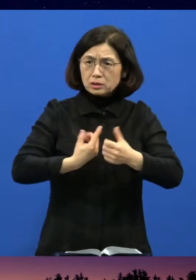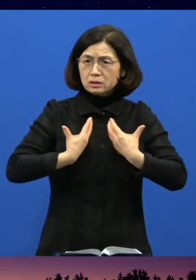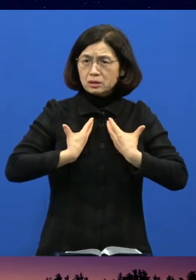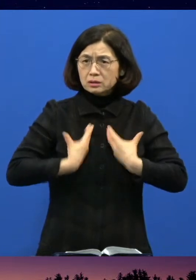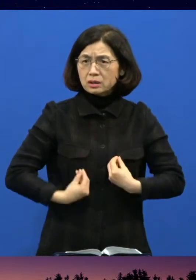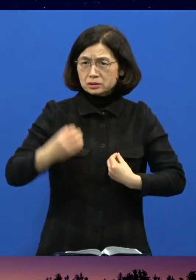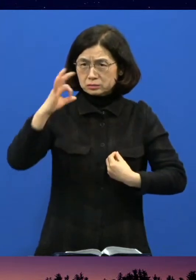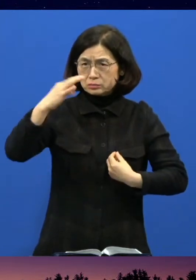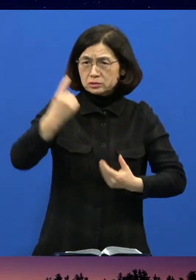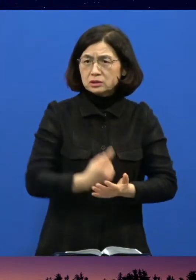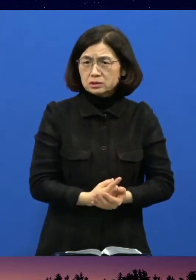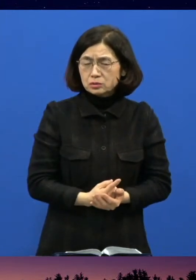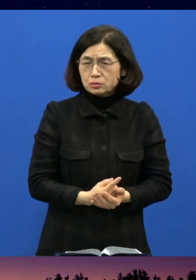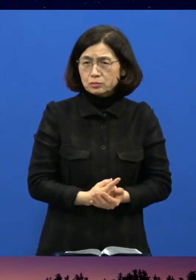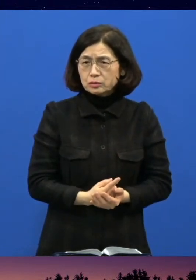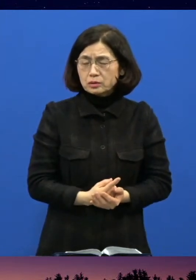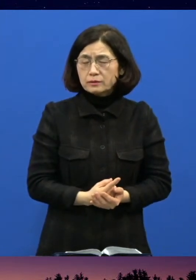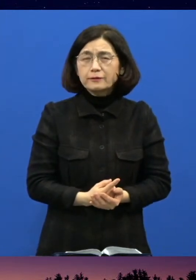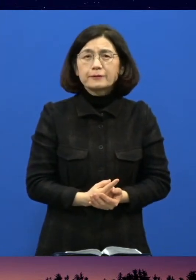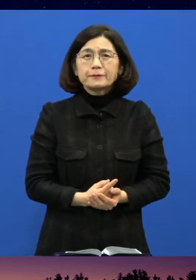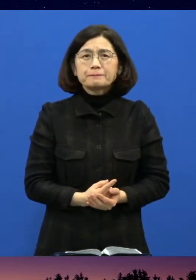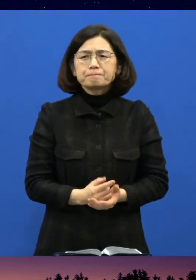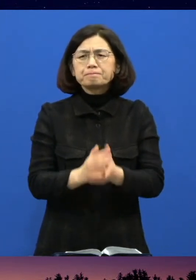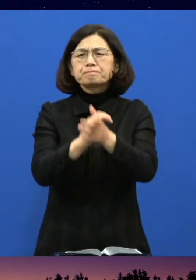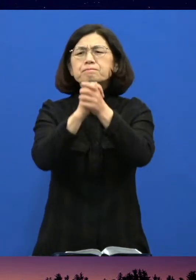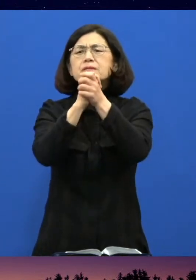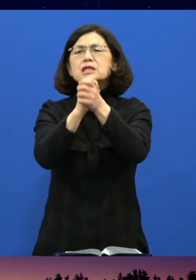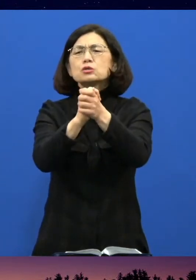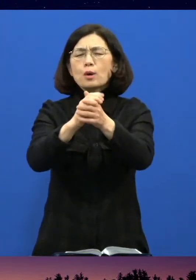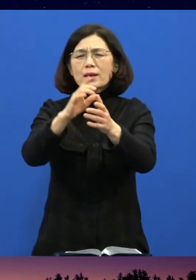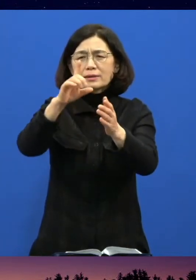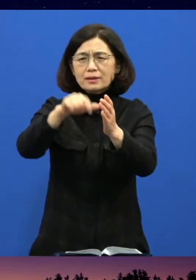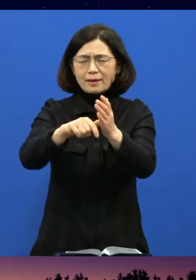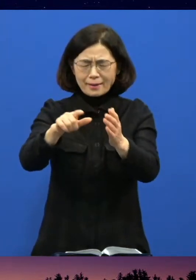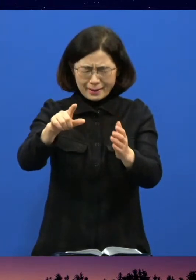기도에 있어서 참 강적인 이게 낙심입니다.